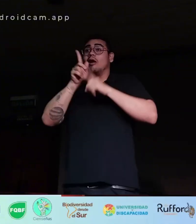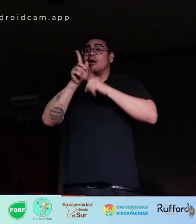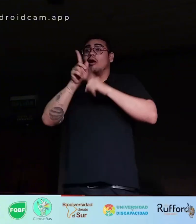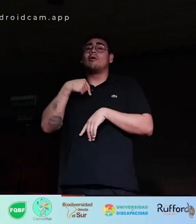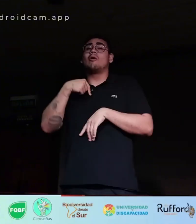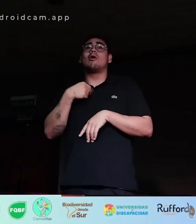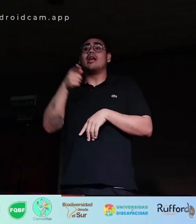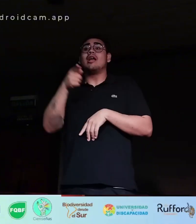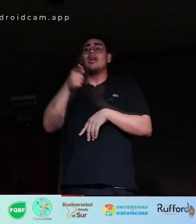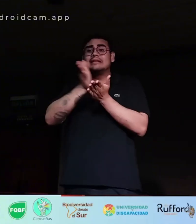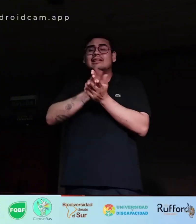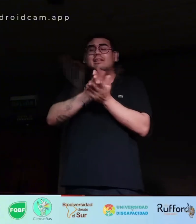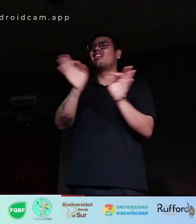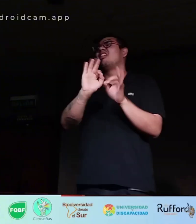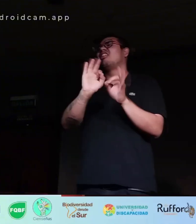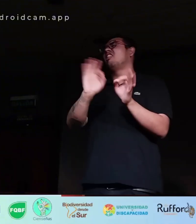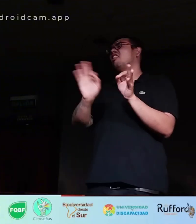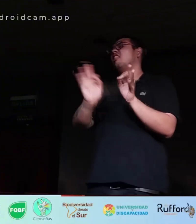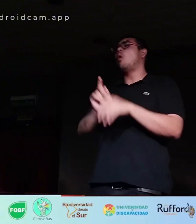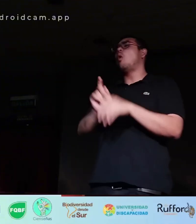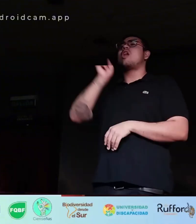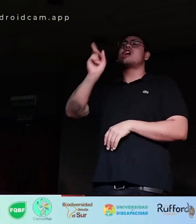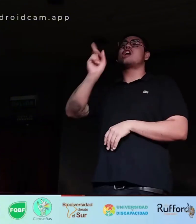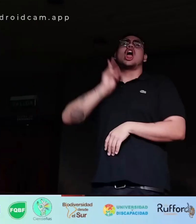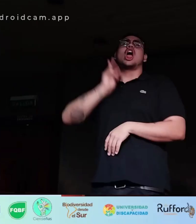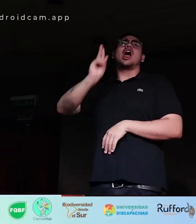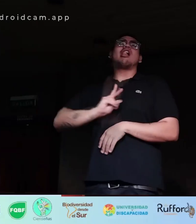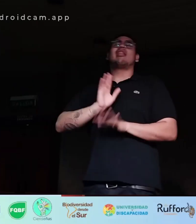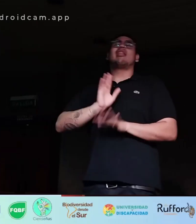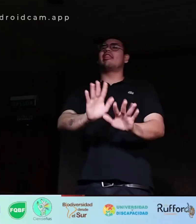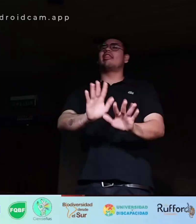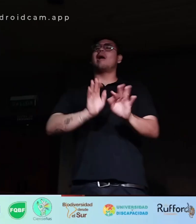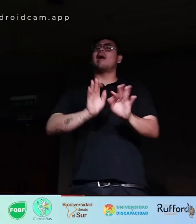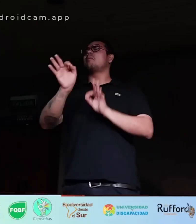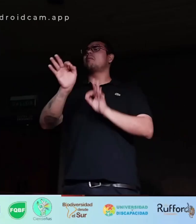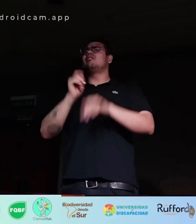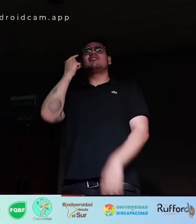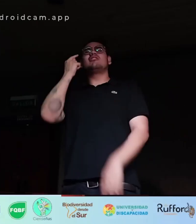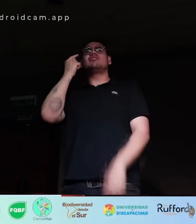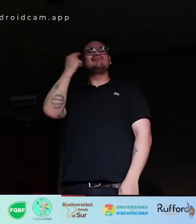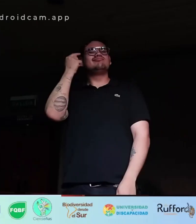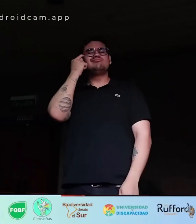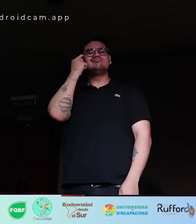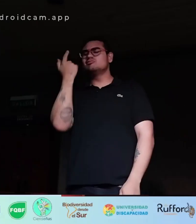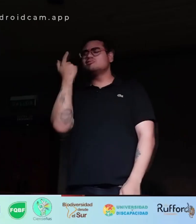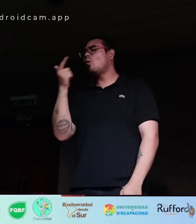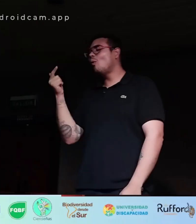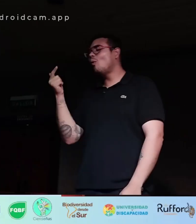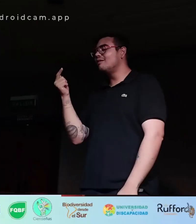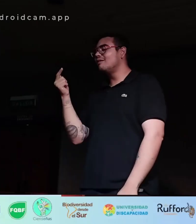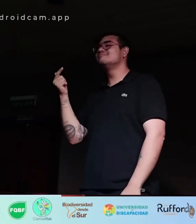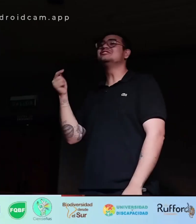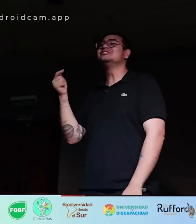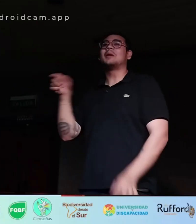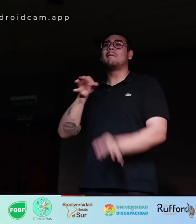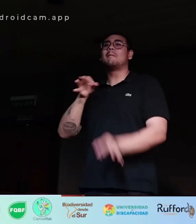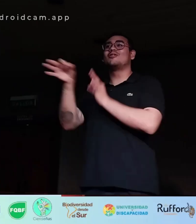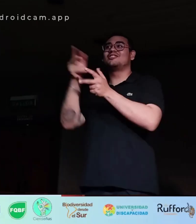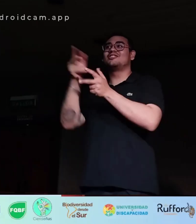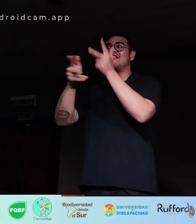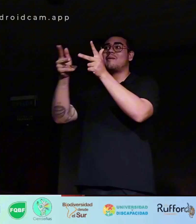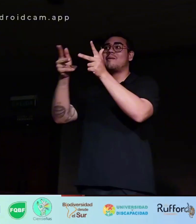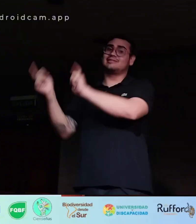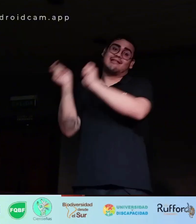sacan esa materia. Entonces, la usé también de cierta manera y no la quise avanzar tanto para que también pudieran